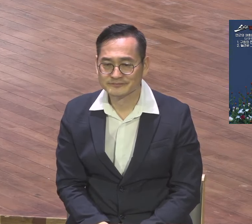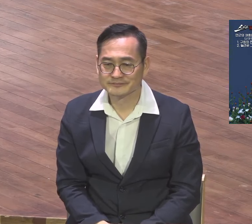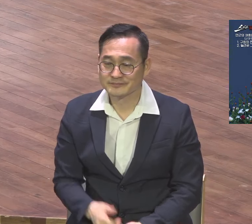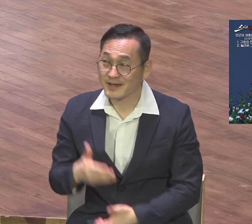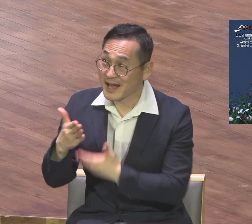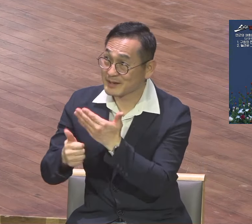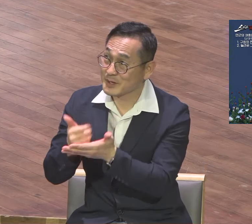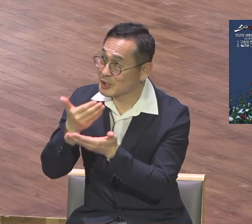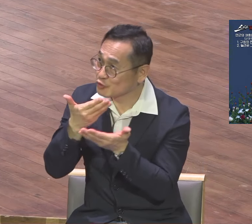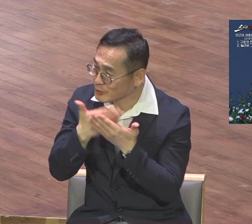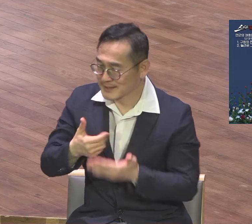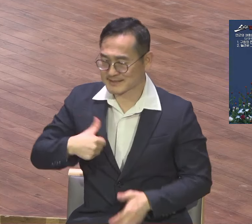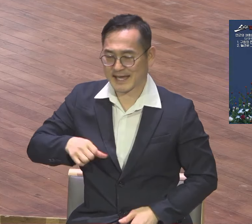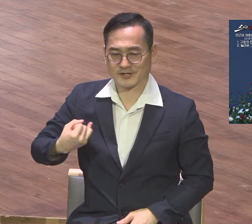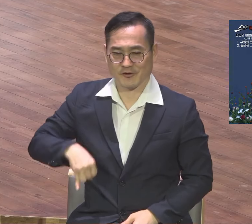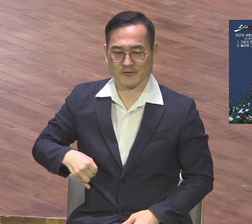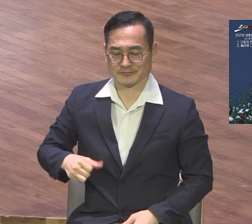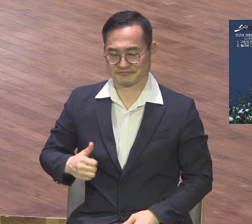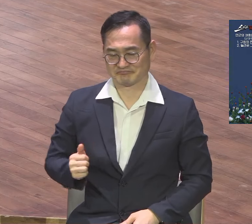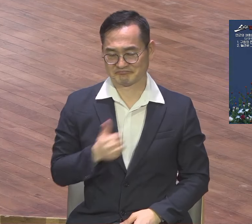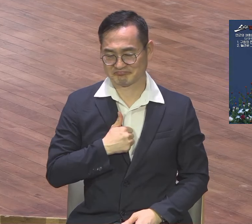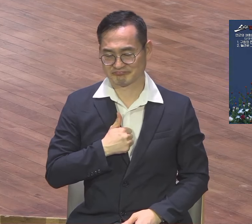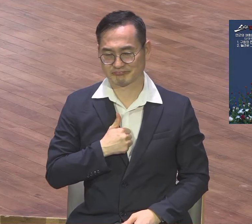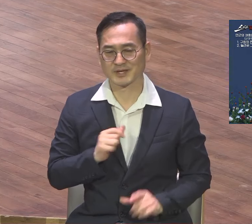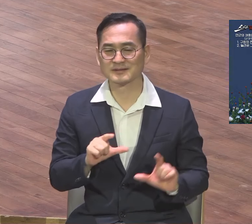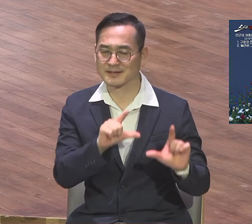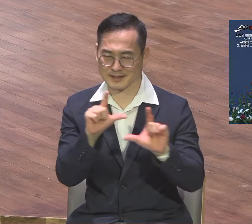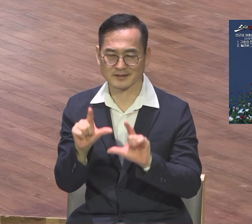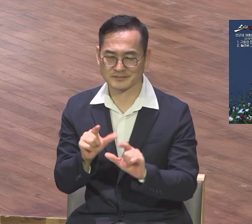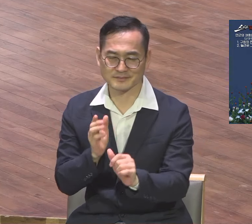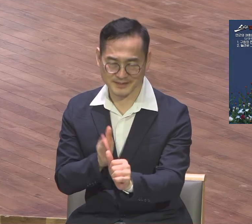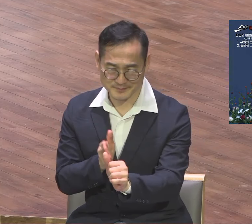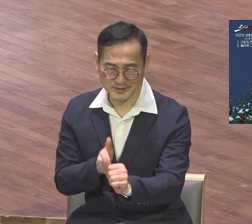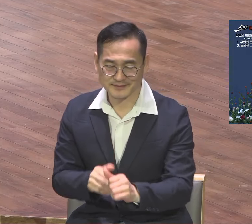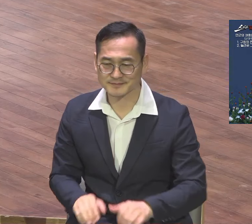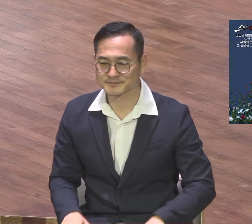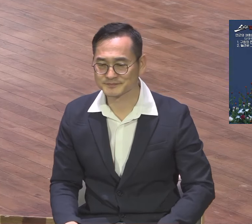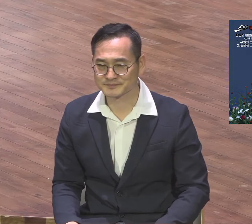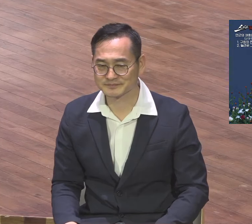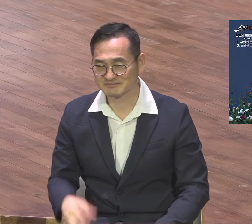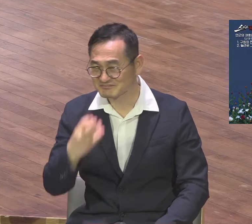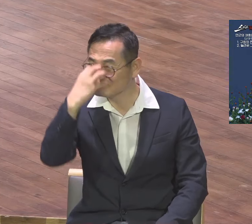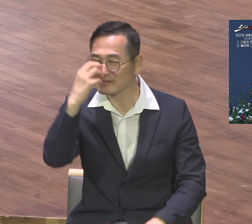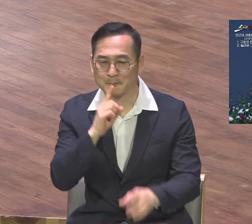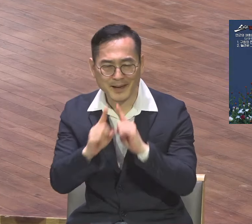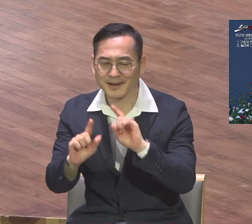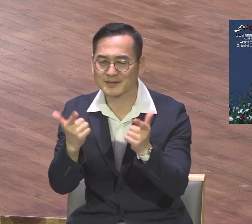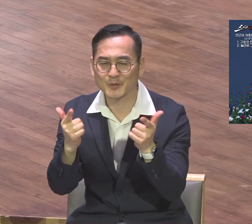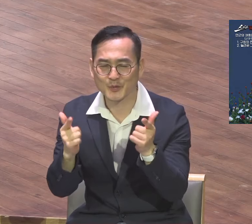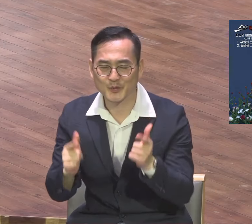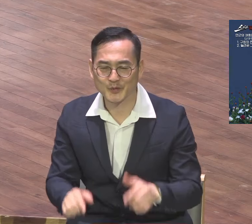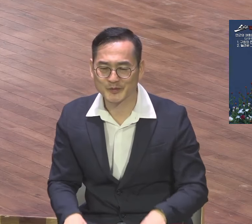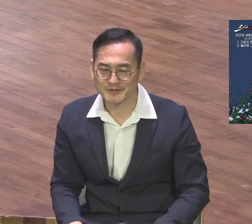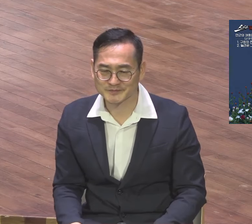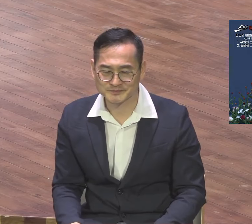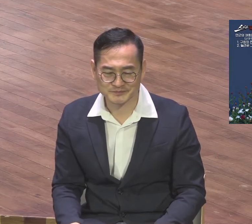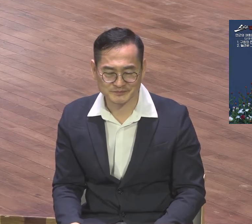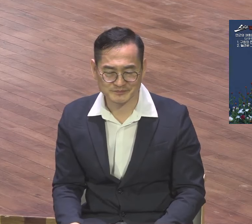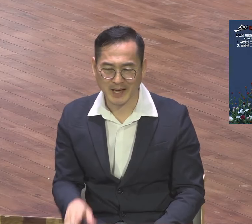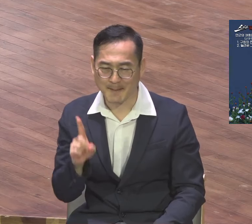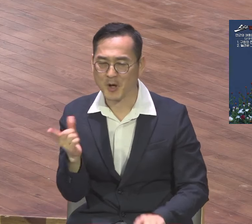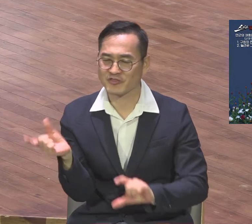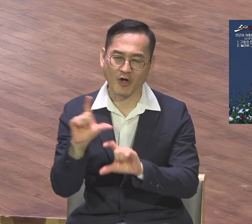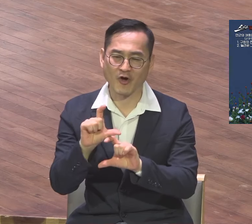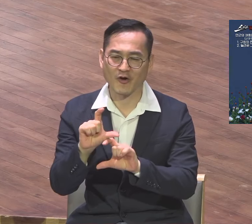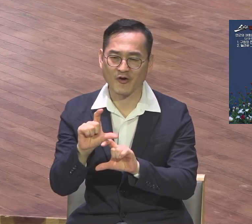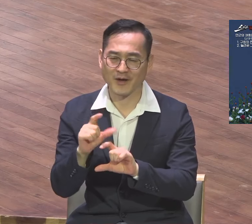그건 금방지라 그만이라 그 말이 아니잖아요. 또 확신 있는 그래서 한 번 더의